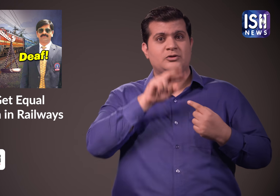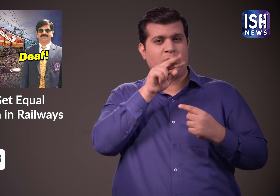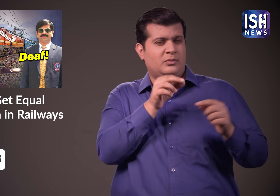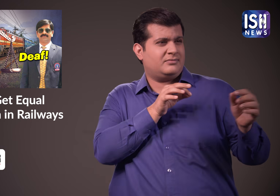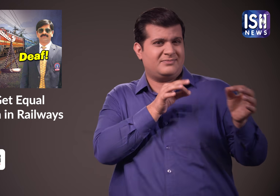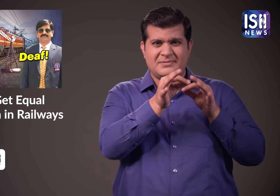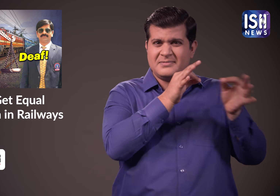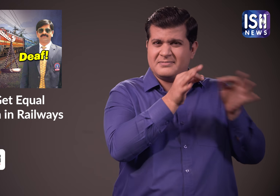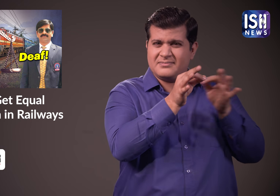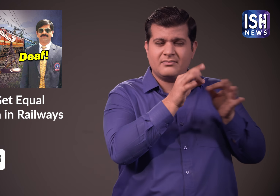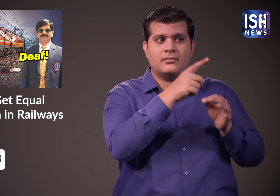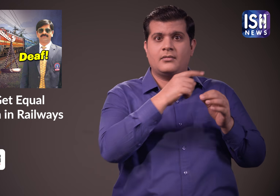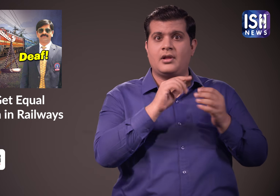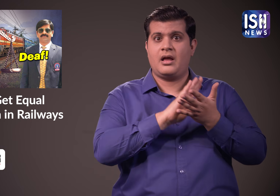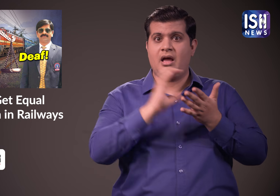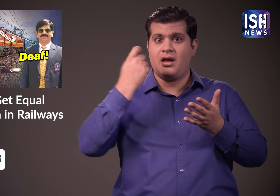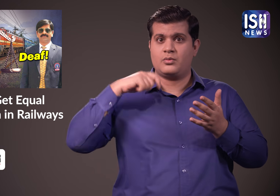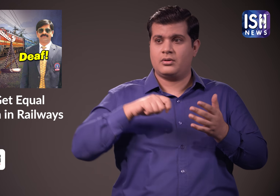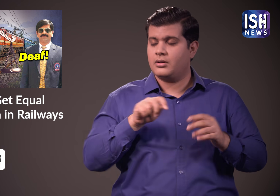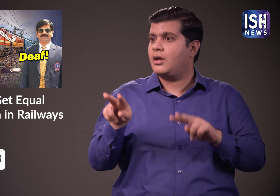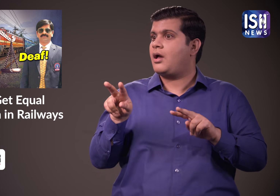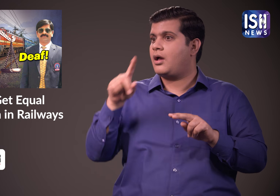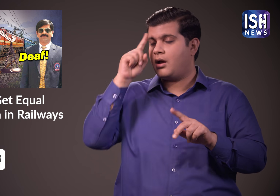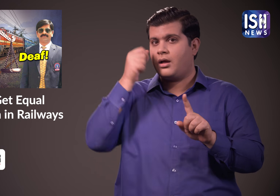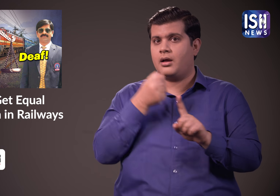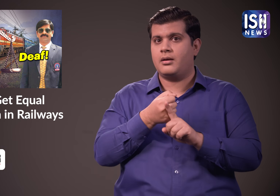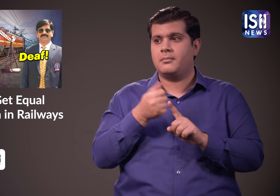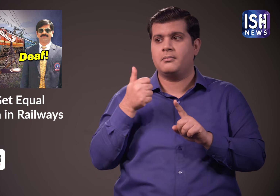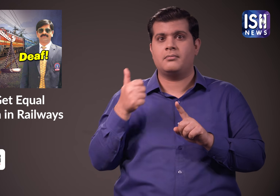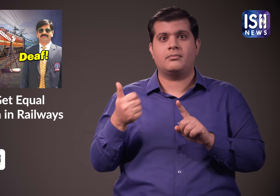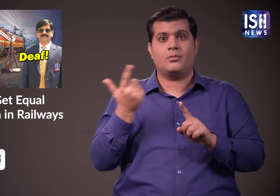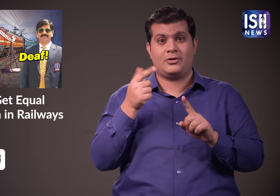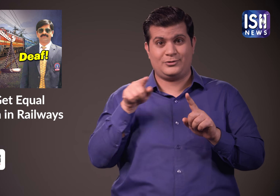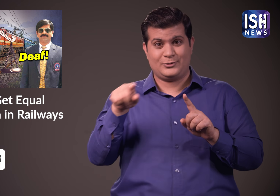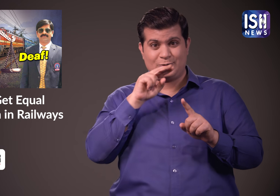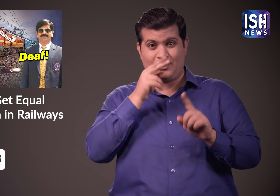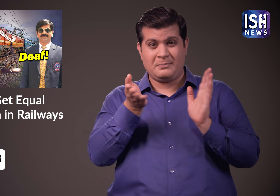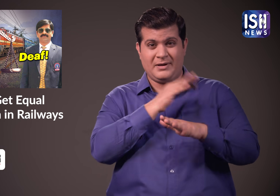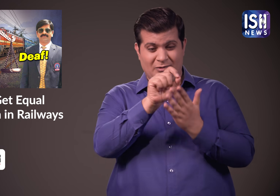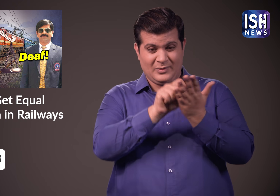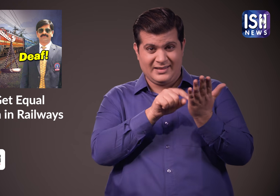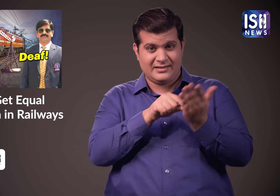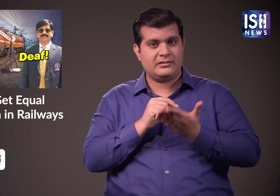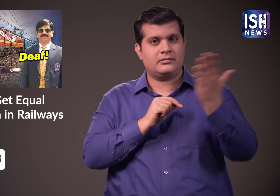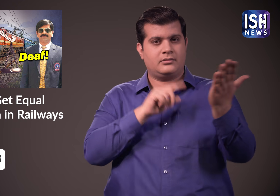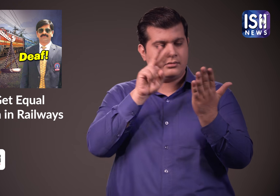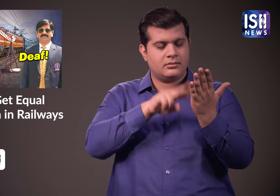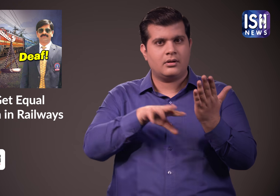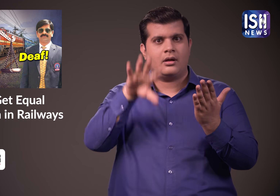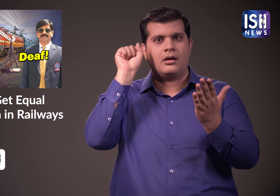इसलिए वर्मा ने खुद जज को समझाया और वे बेहत प्रभावित हुए वर्मा ने एक दस्तावेश प्रस्तुत किया